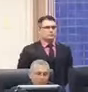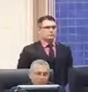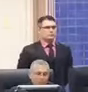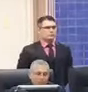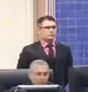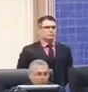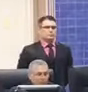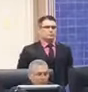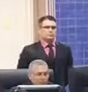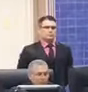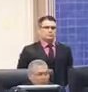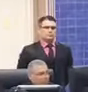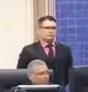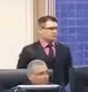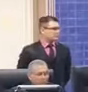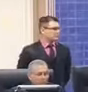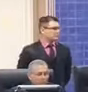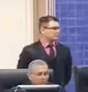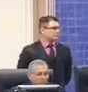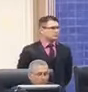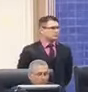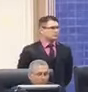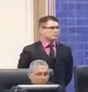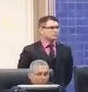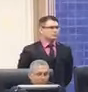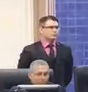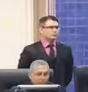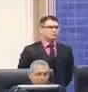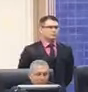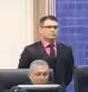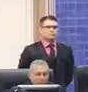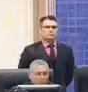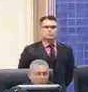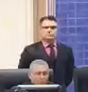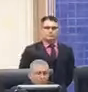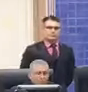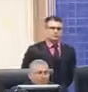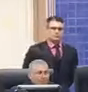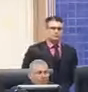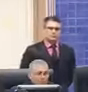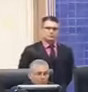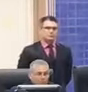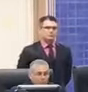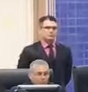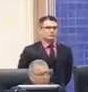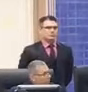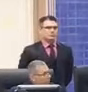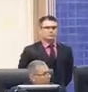0210/2020, autoria Adriano Ramos. PL protocolado sobre o número